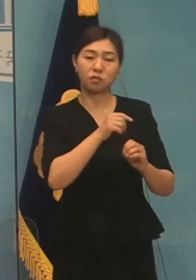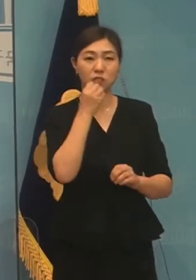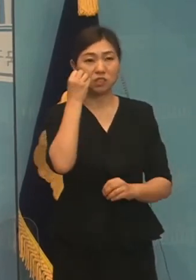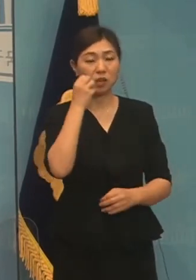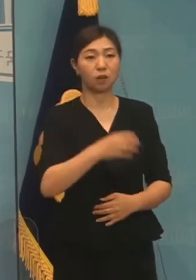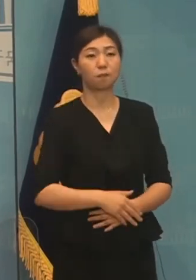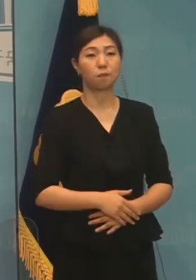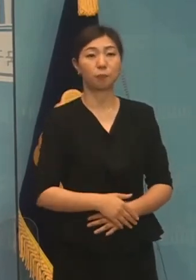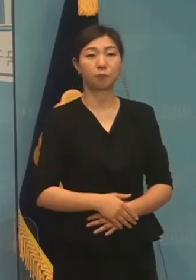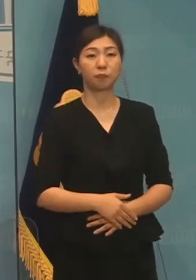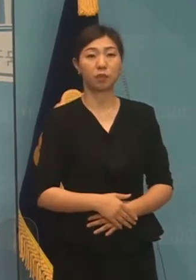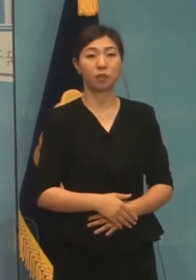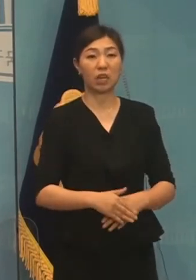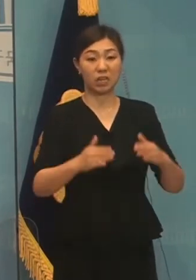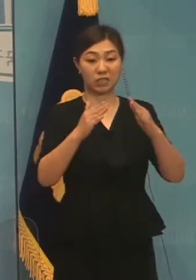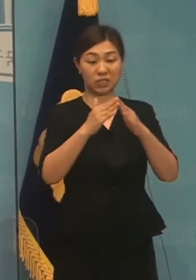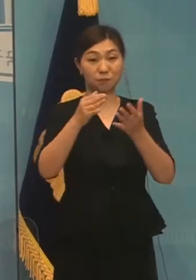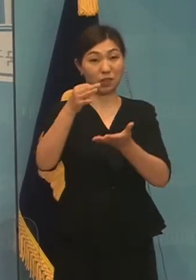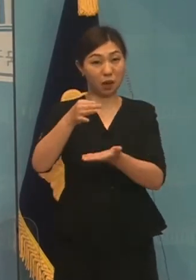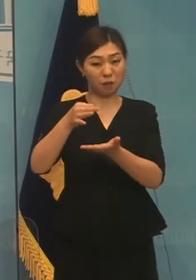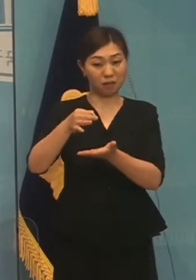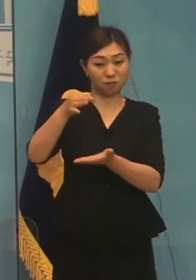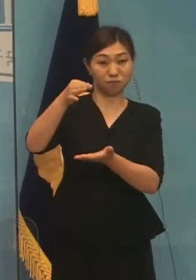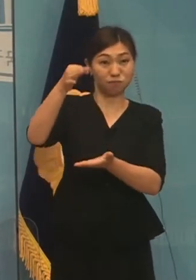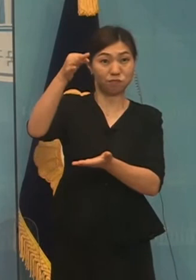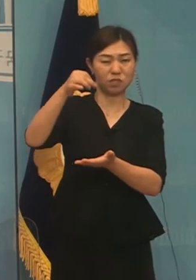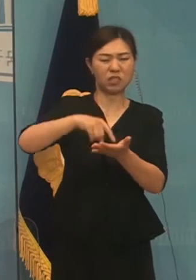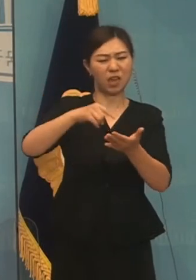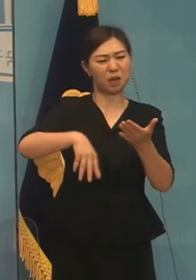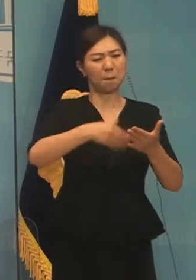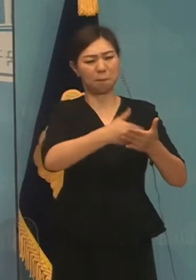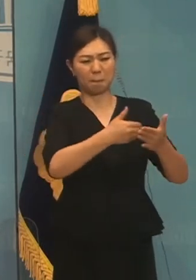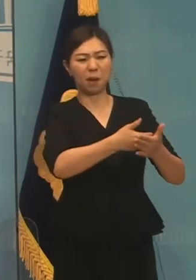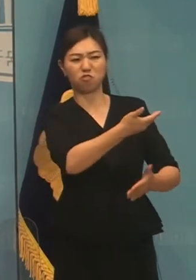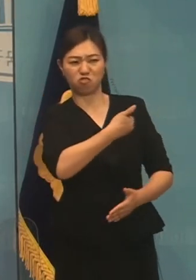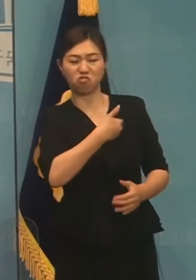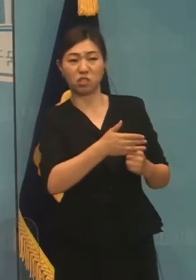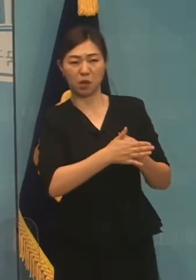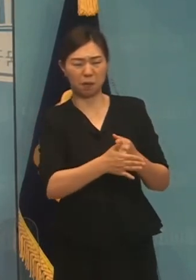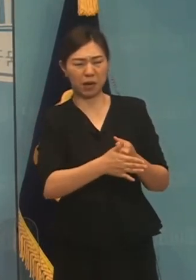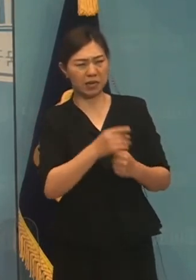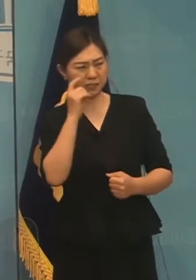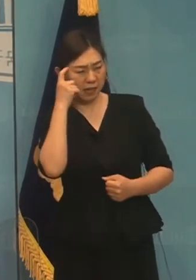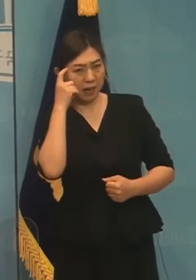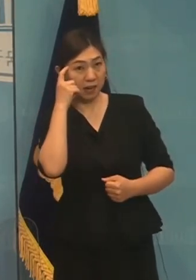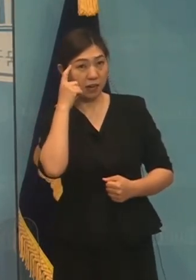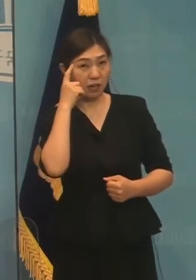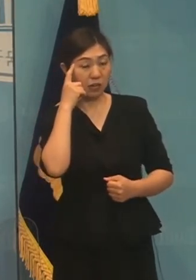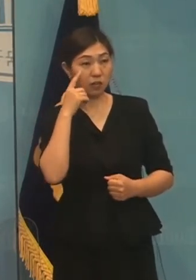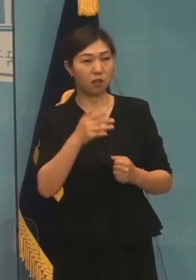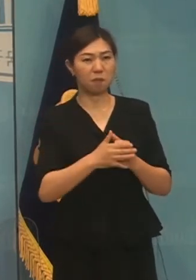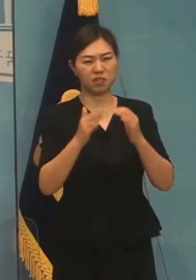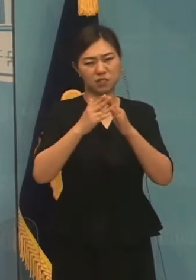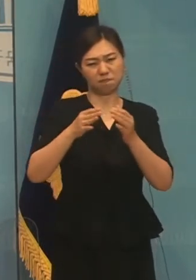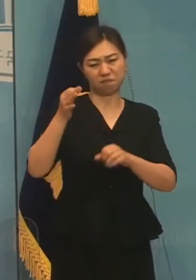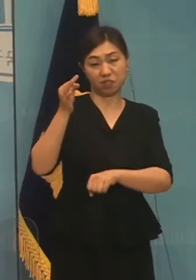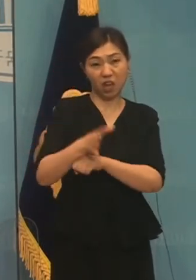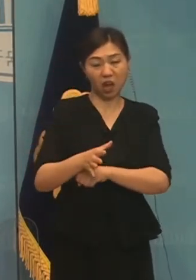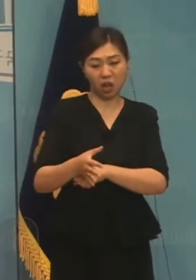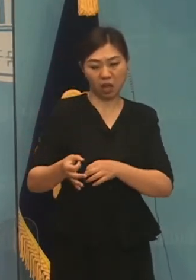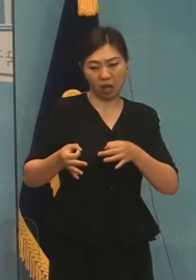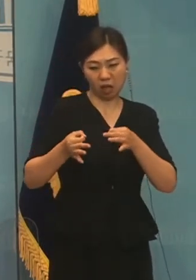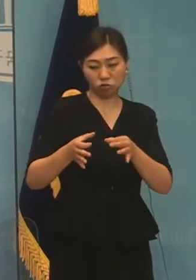세금을 깎아주게 되어 있으니 버티면 이긴다는 나쁜 신호를 주면서 집값 폭등과